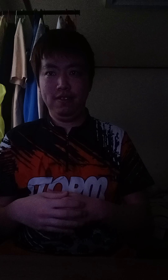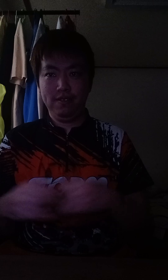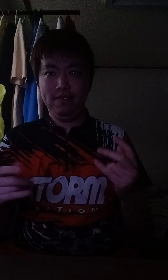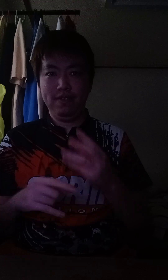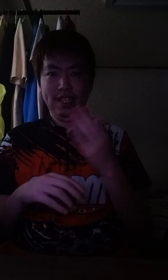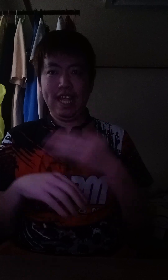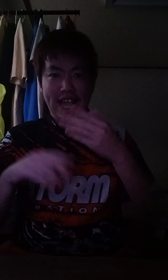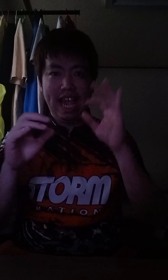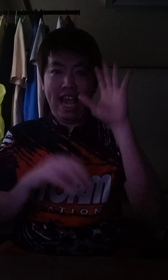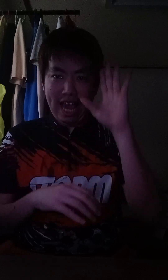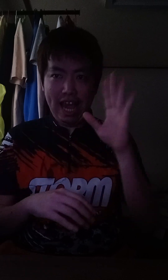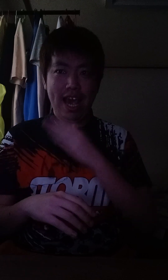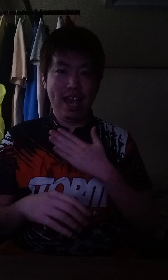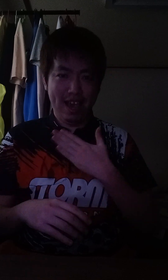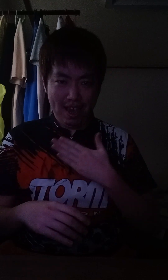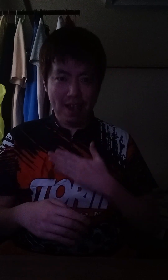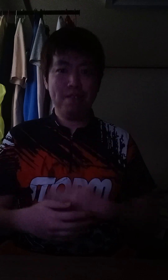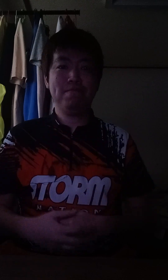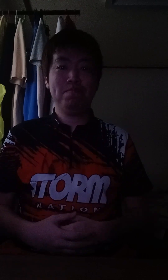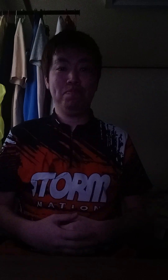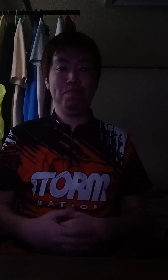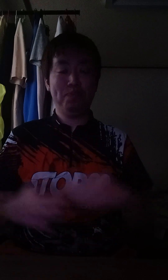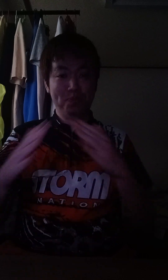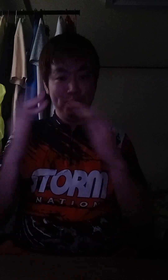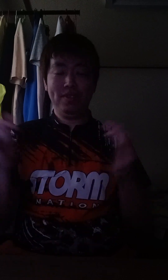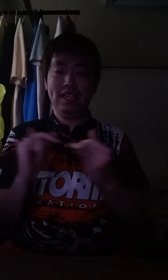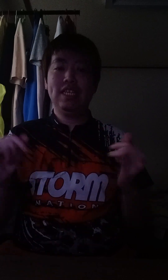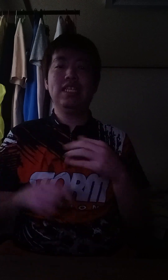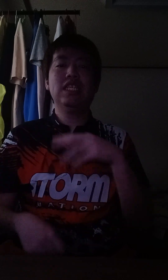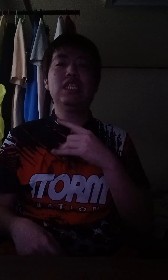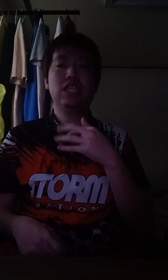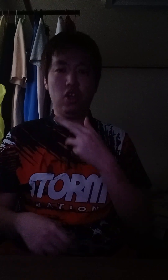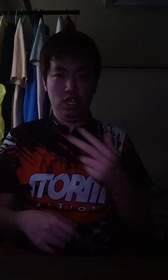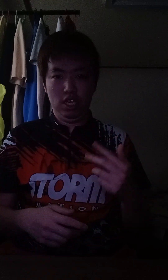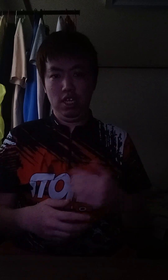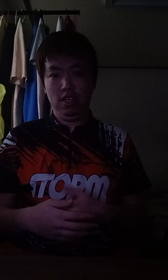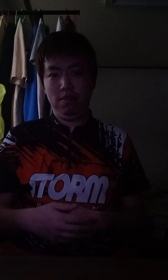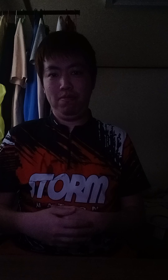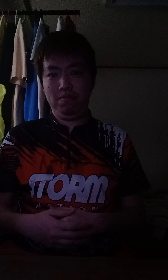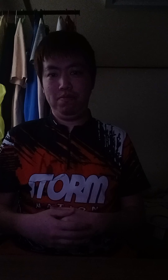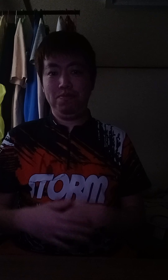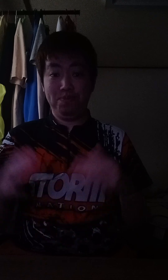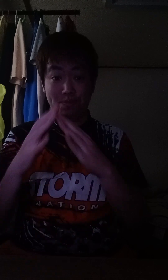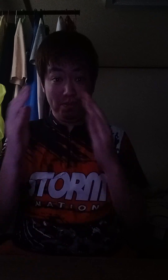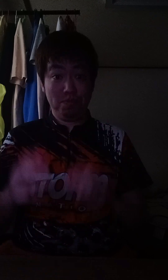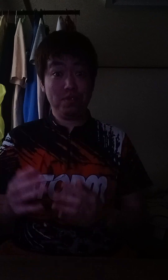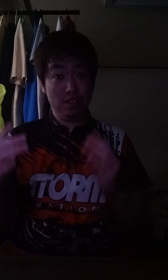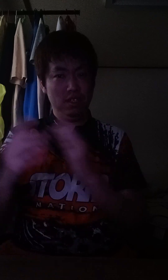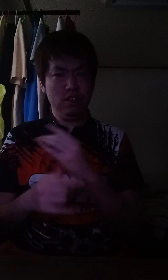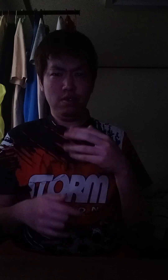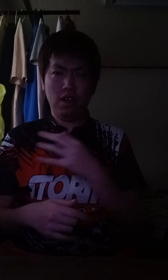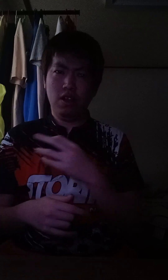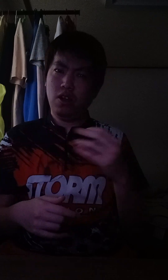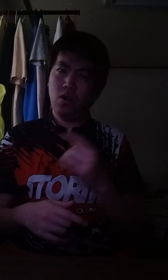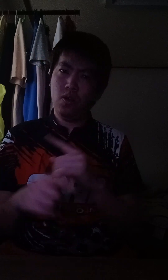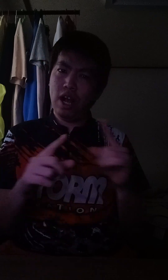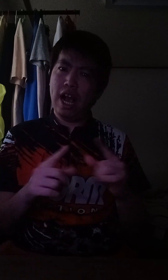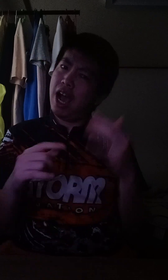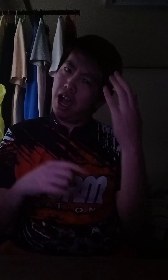네. 늘 엄마의 손길이 필요한 승현이. 빨리 키도 커야 되겠지. 엄마는 그런 승현이가 늘 아이처럼